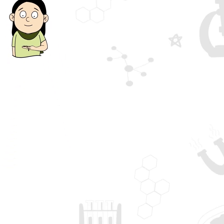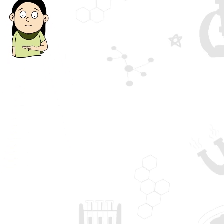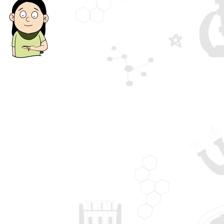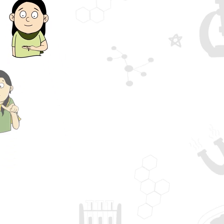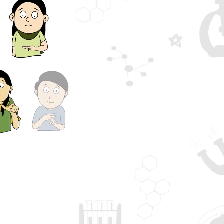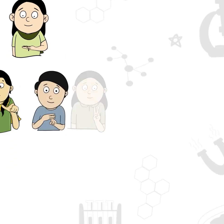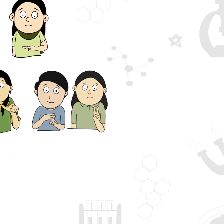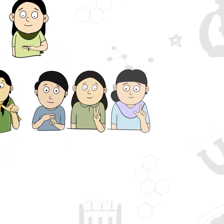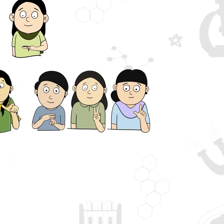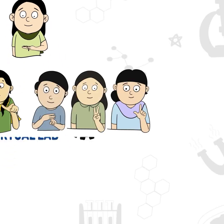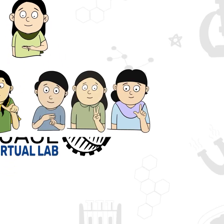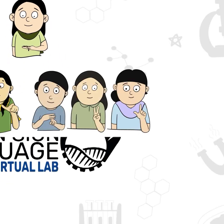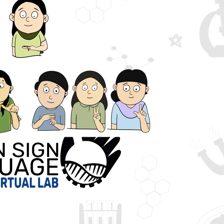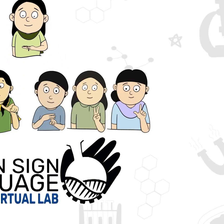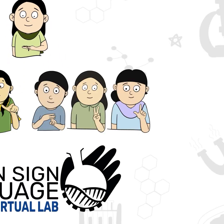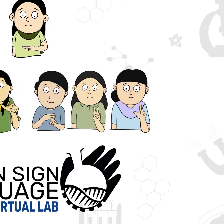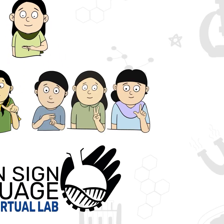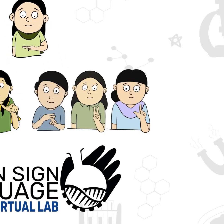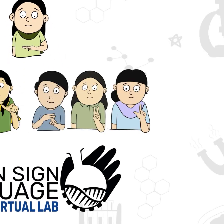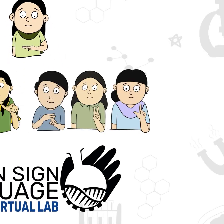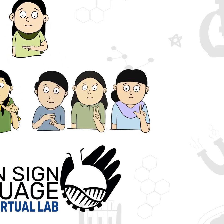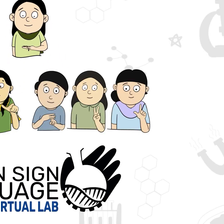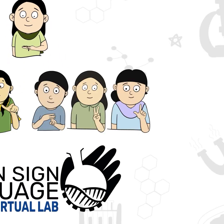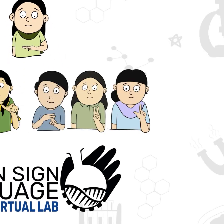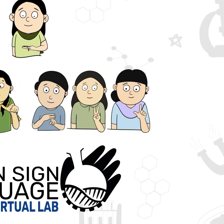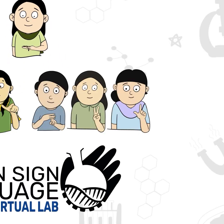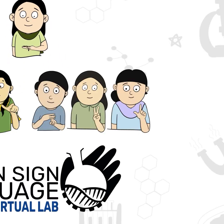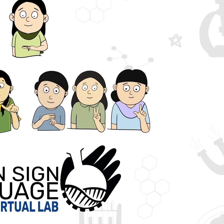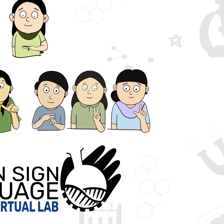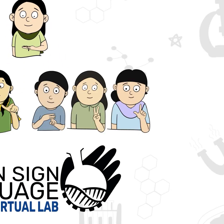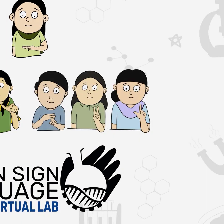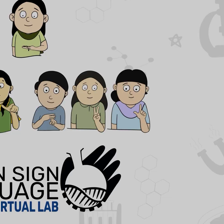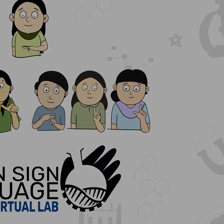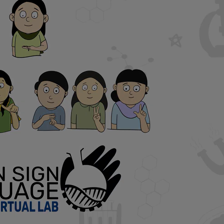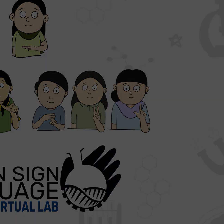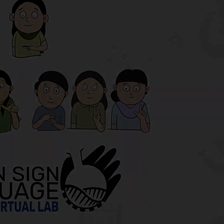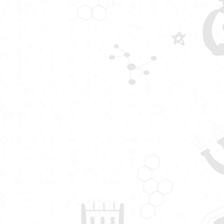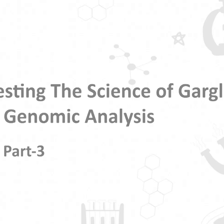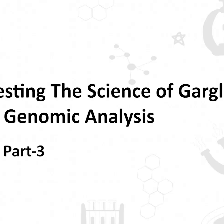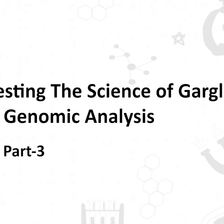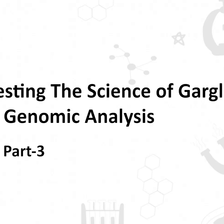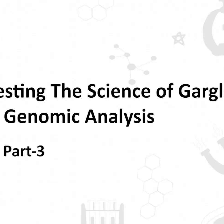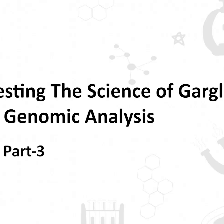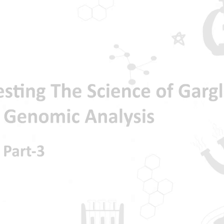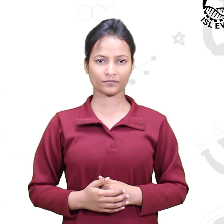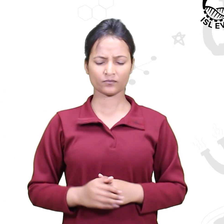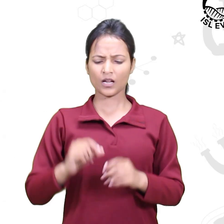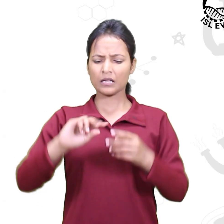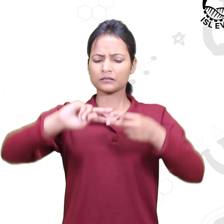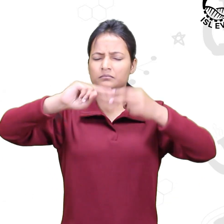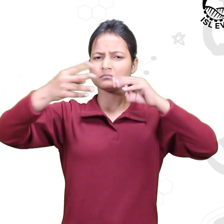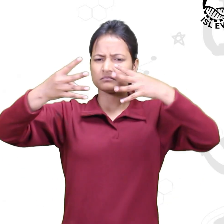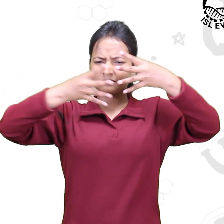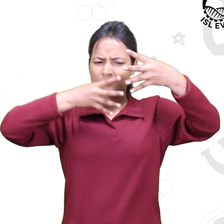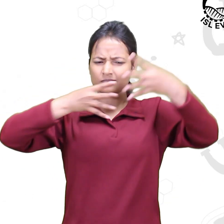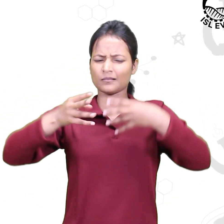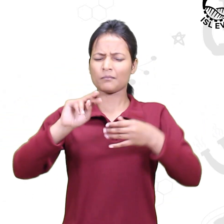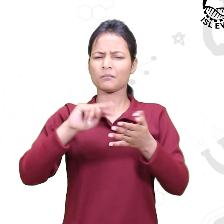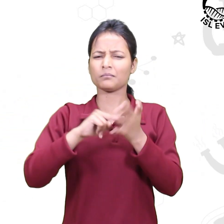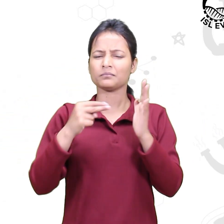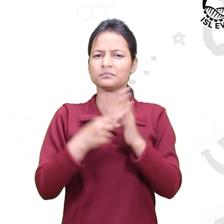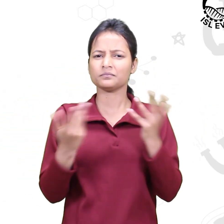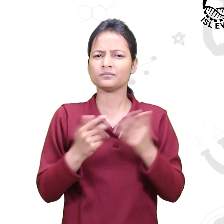Welcome to ISL Enabled Virtual Lab of CSIR. और इसका क्या महत्व